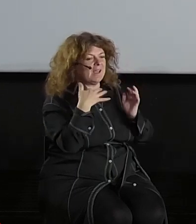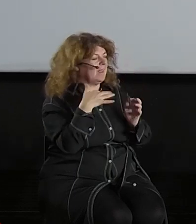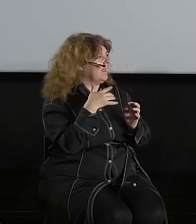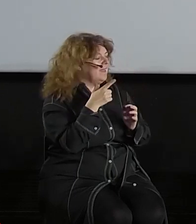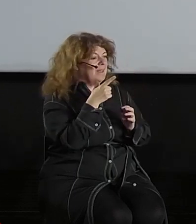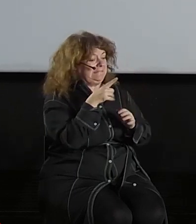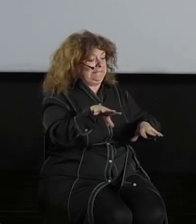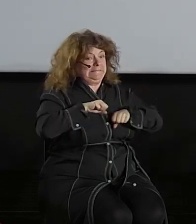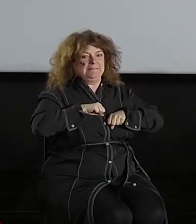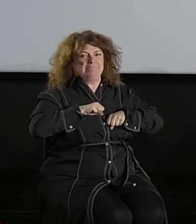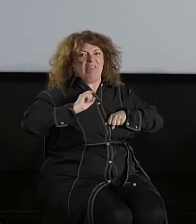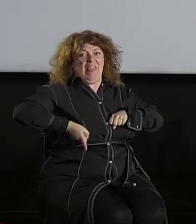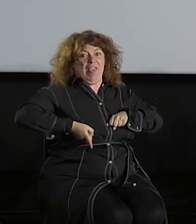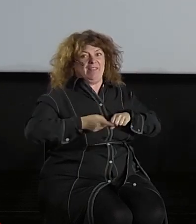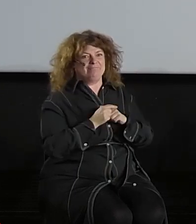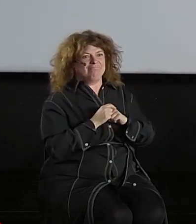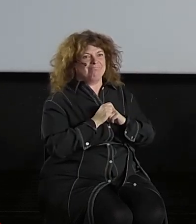también teatro